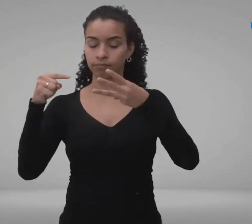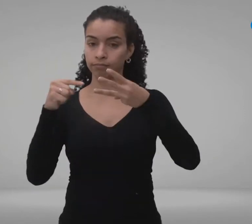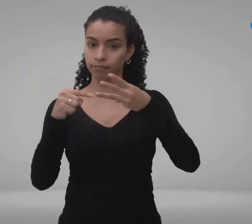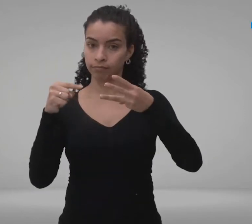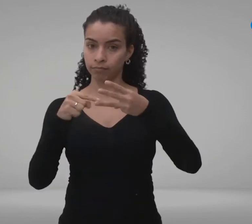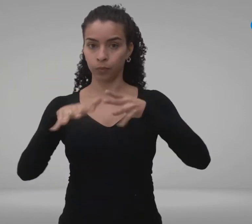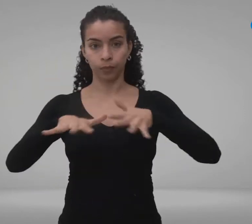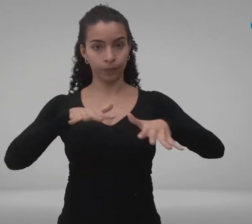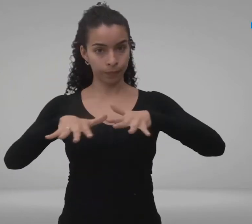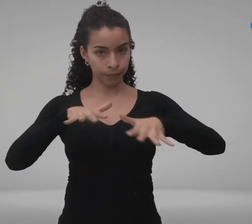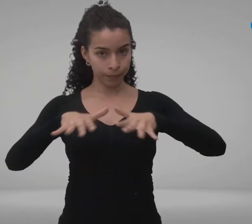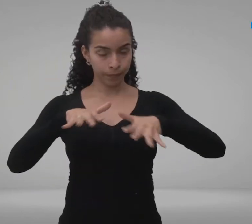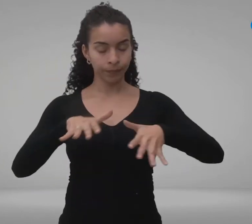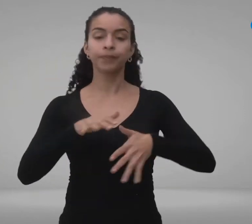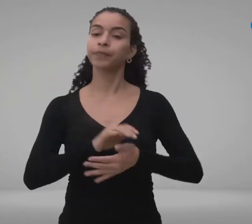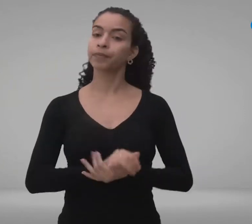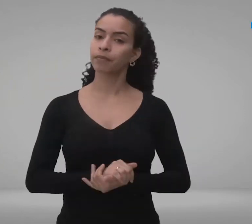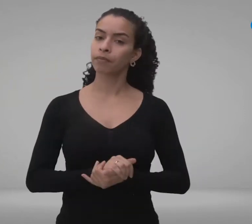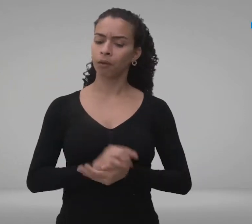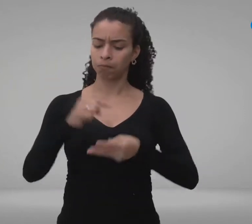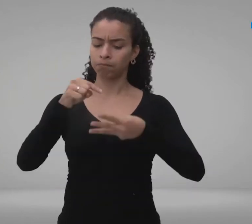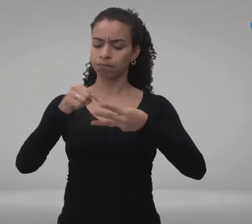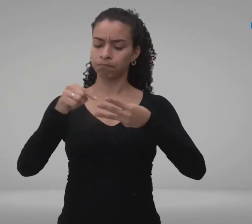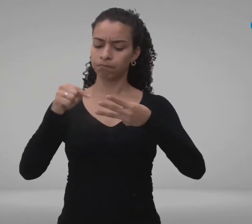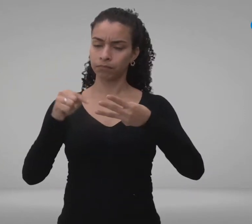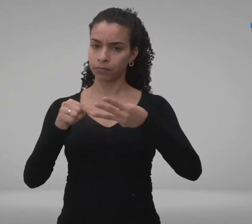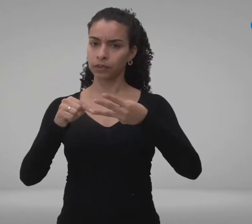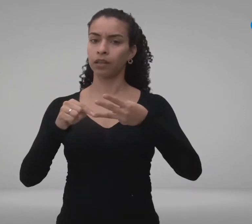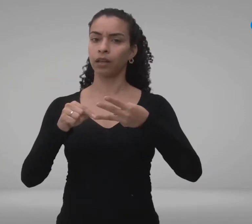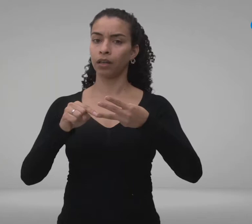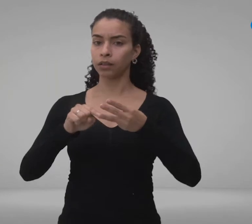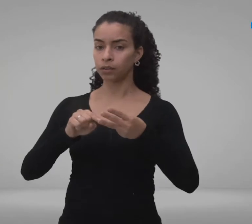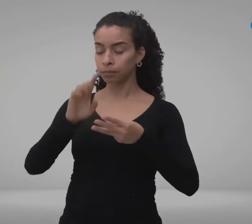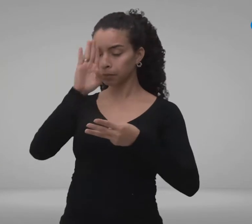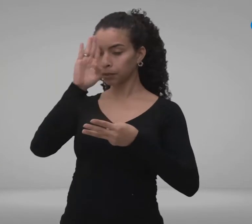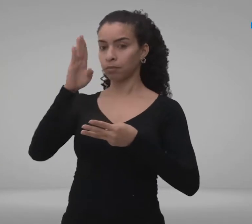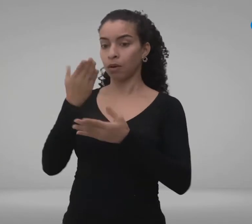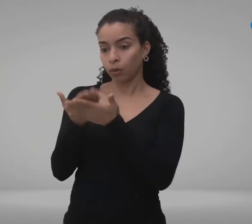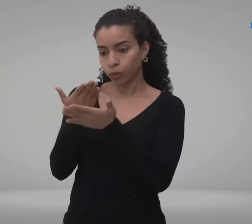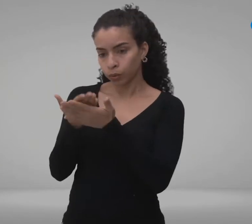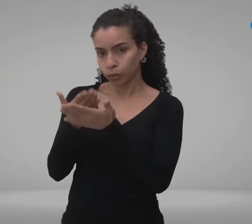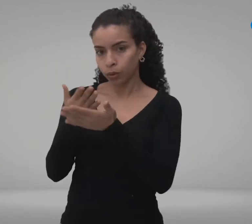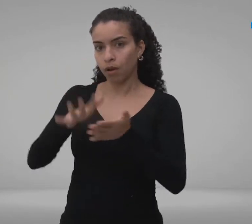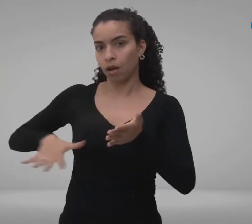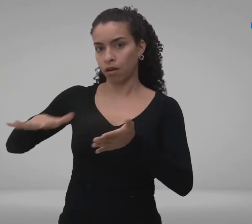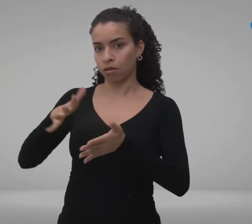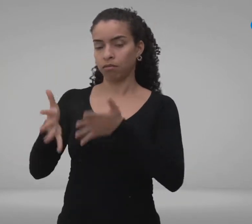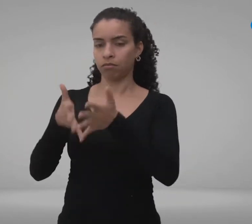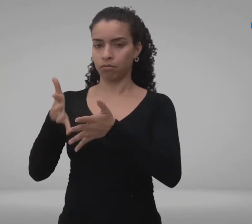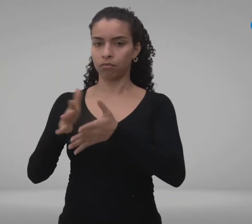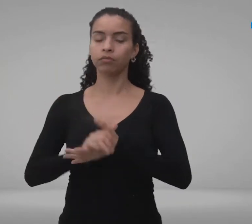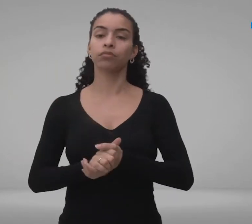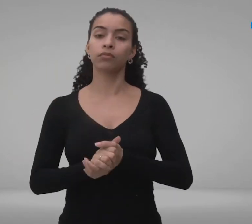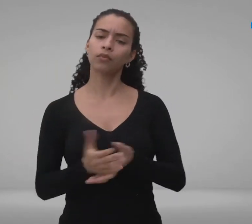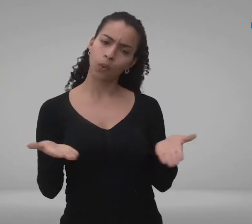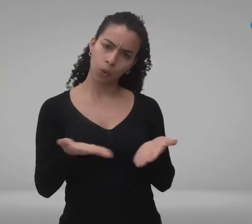de articulação e o movimento. Foram os 3 primeiros parâmetros estudados da língua de sinais.